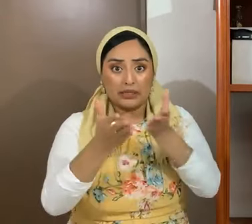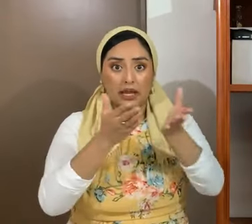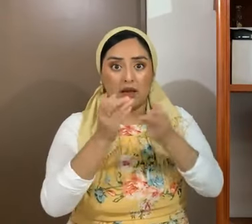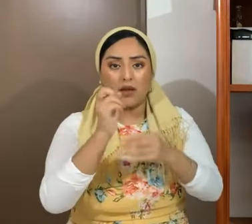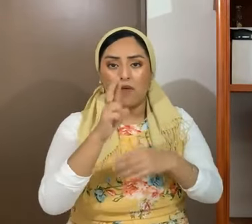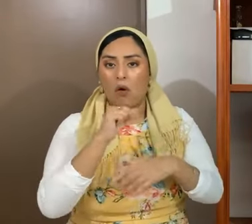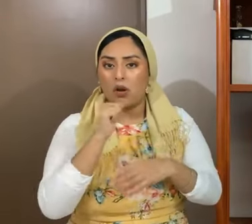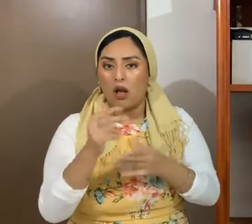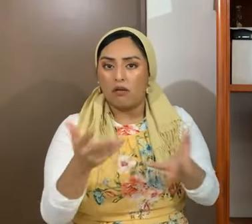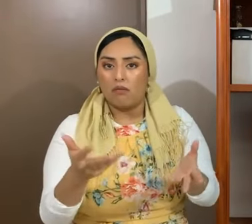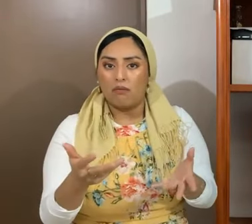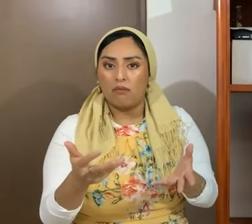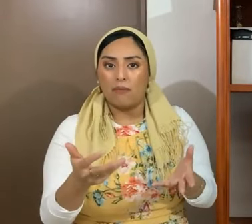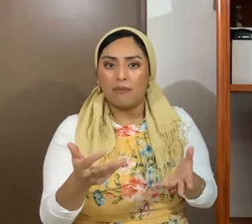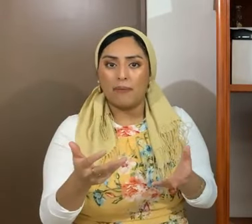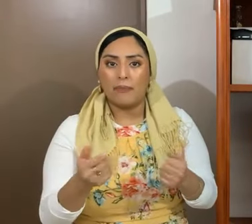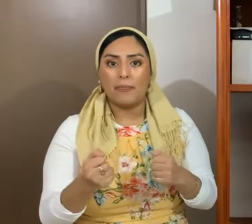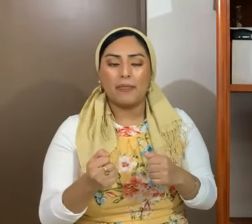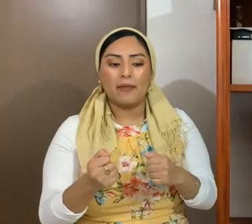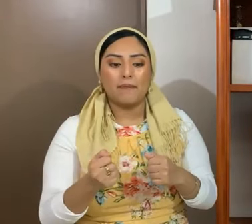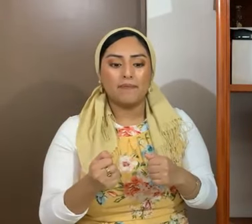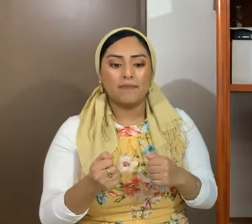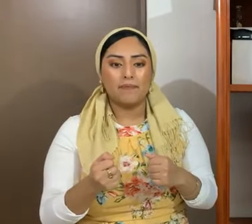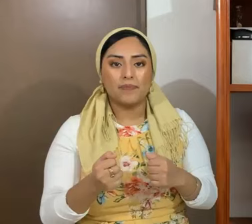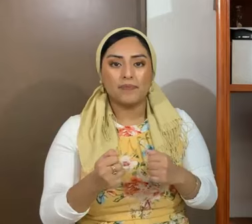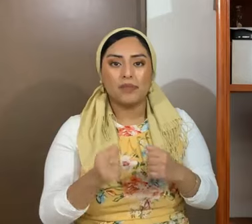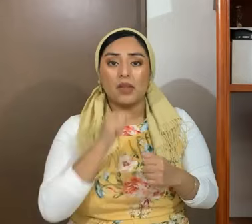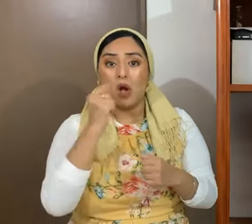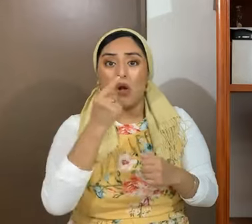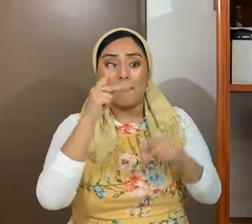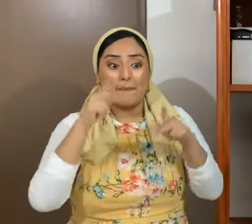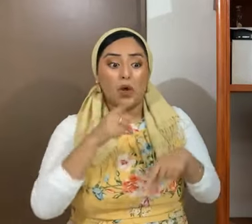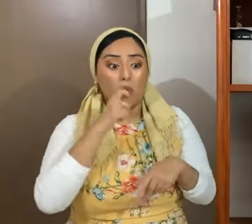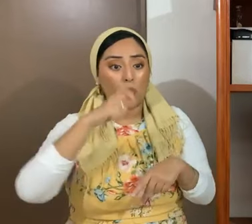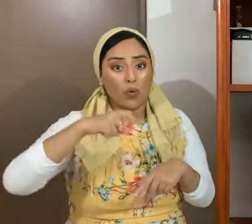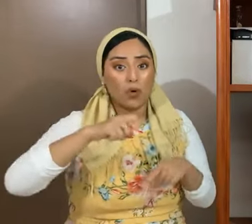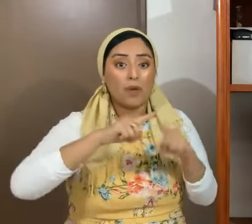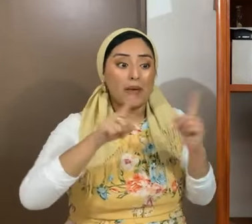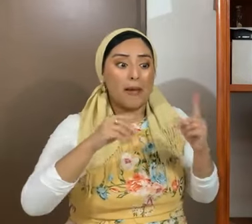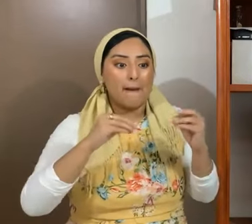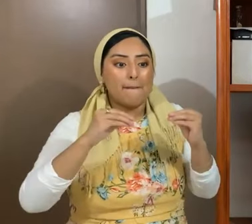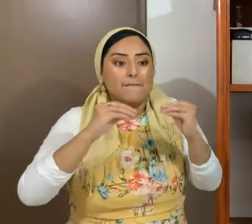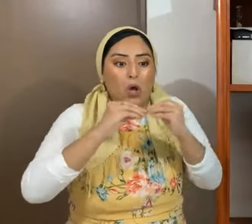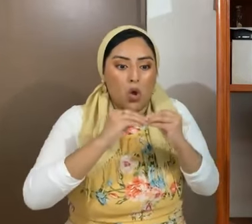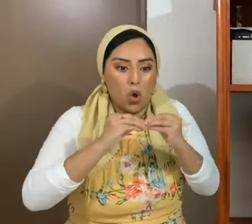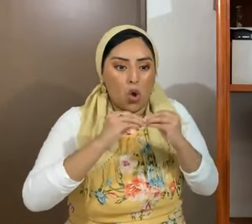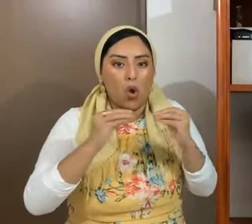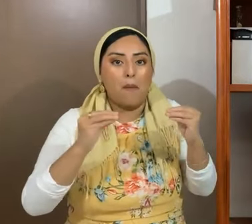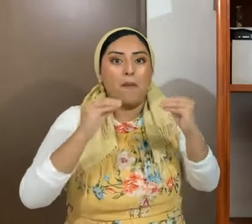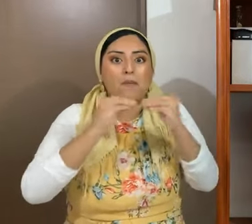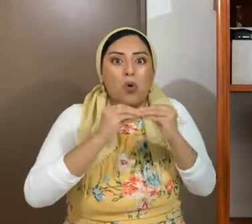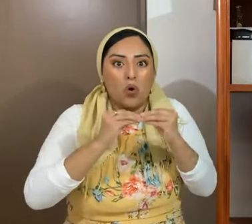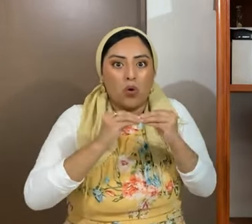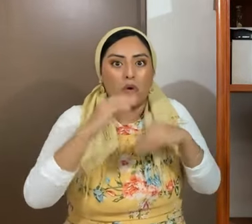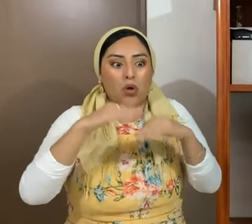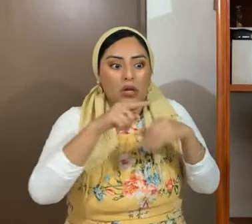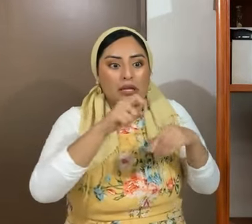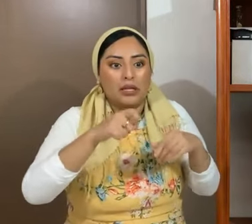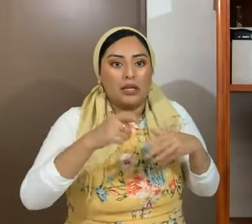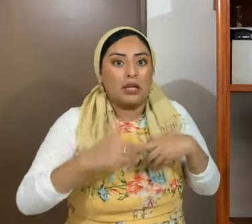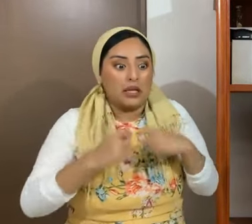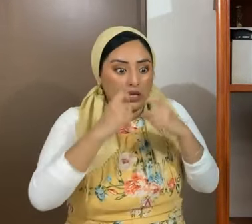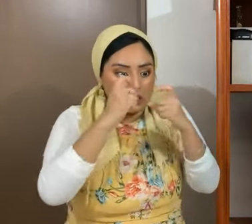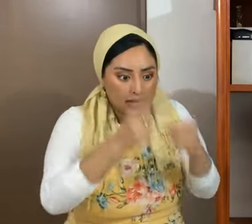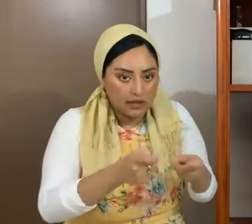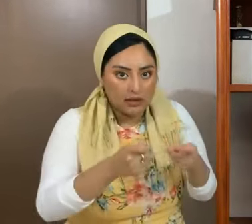no servimos? Hirvió no nada más a quien lo necesitaba, sino más de lo solicitado. Dio de